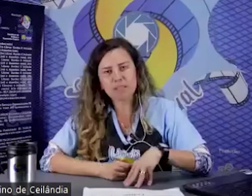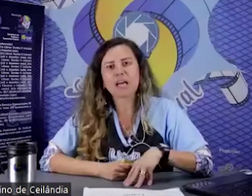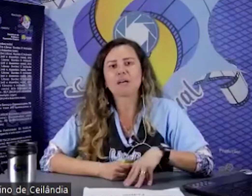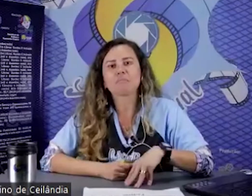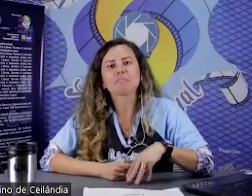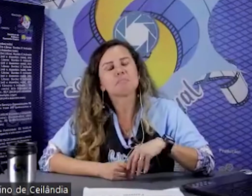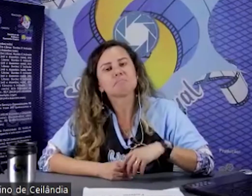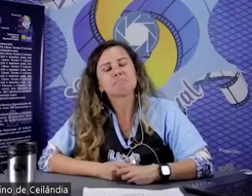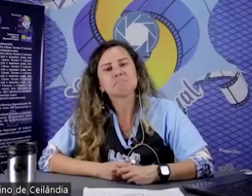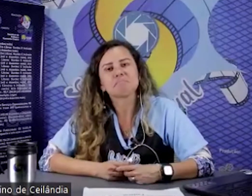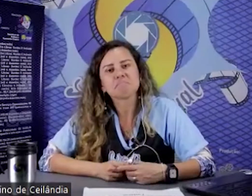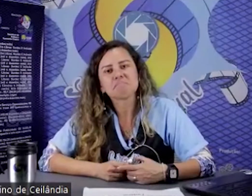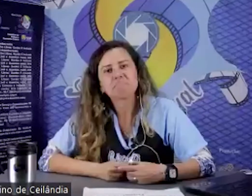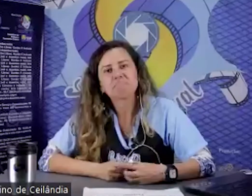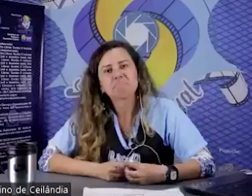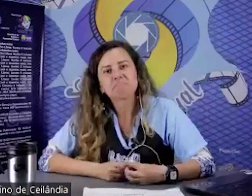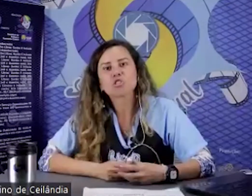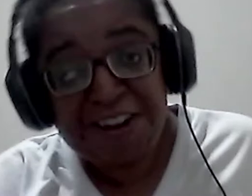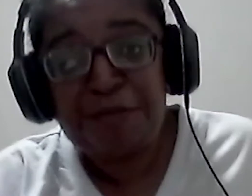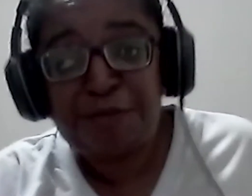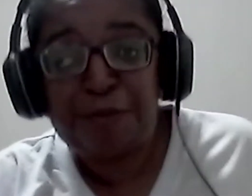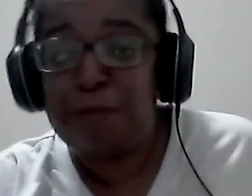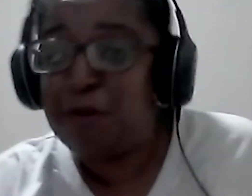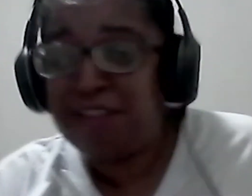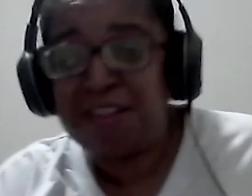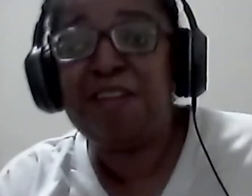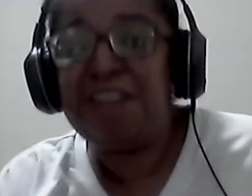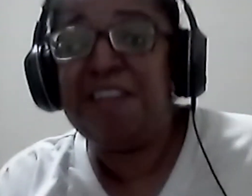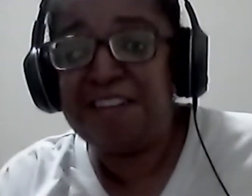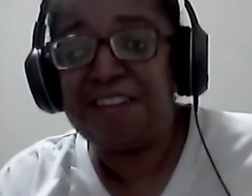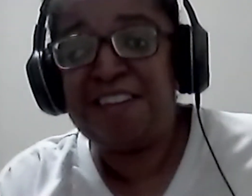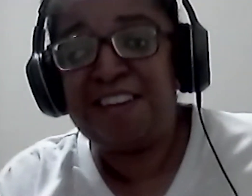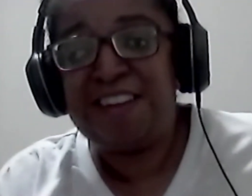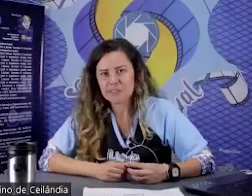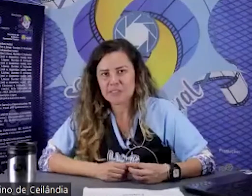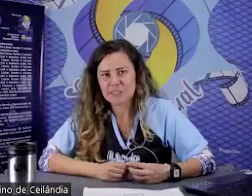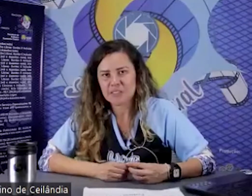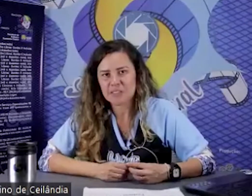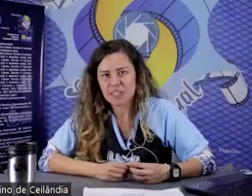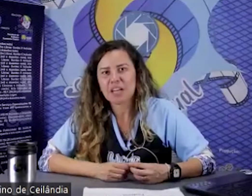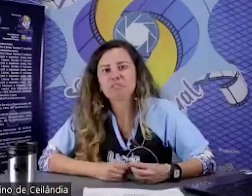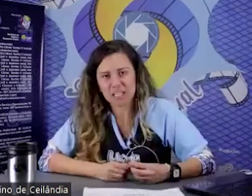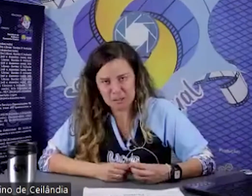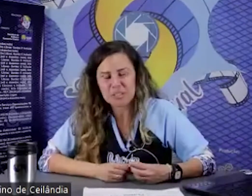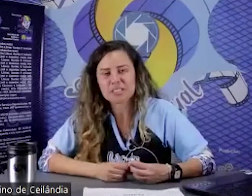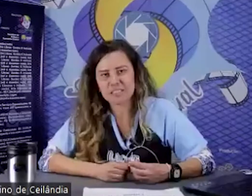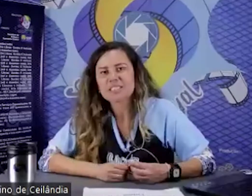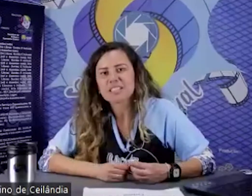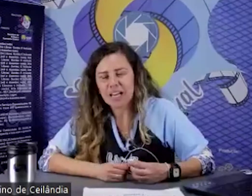implantar. Olha aí, graças a Deus. Só que ela fala Libras. Ela fala Libras.